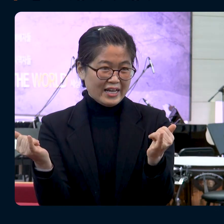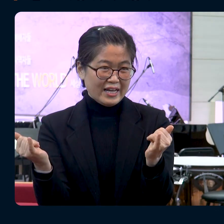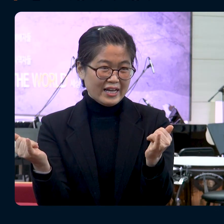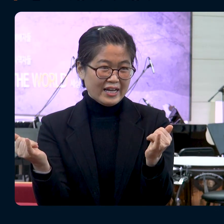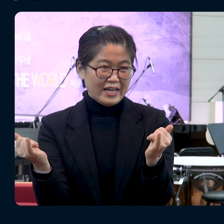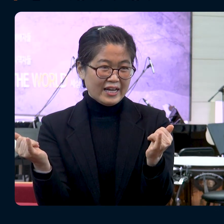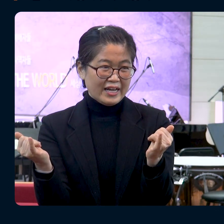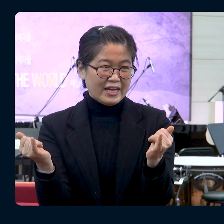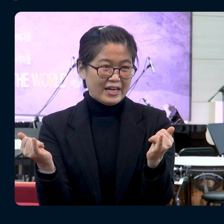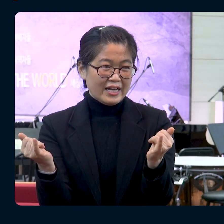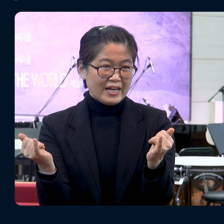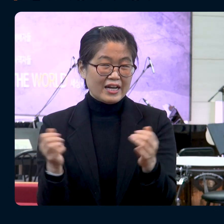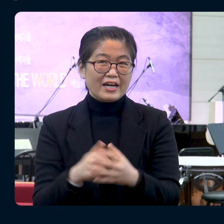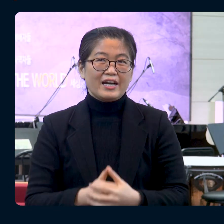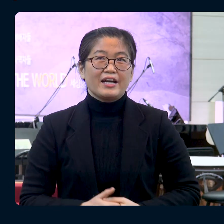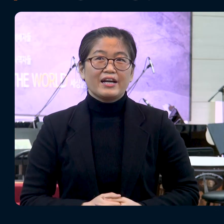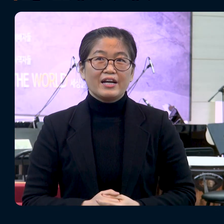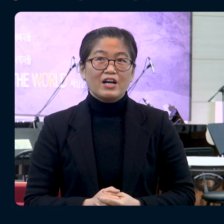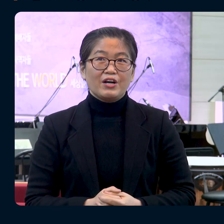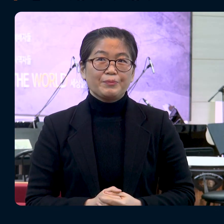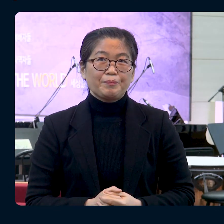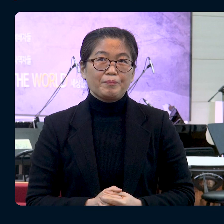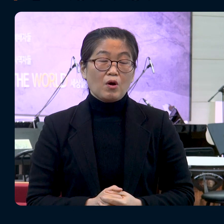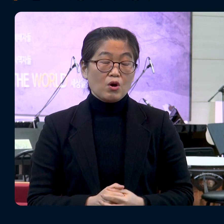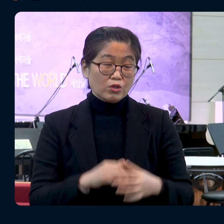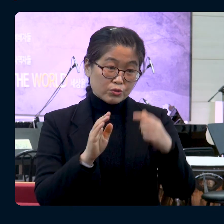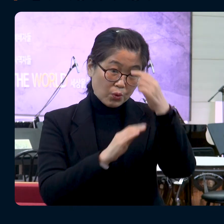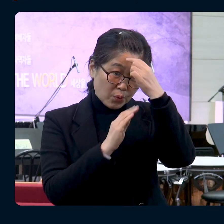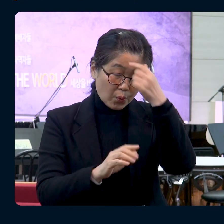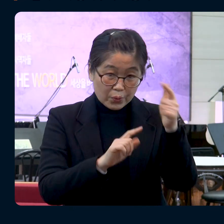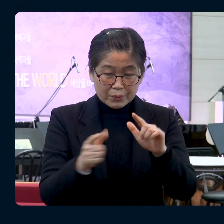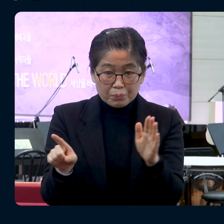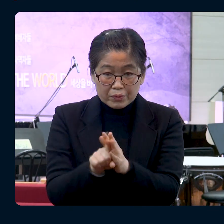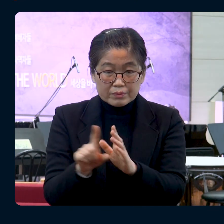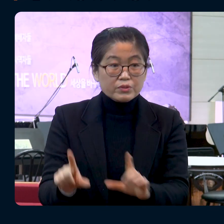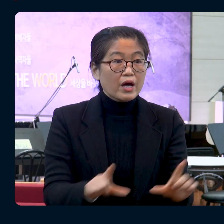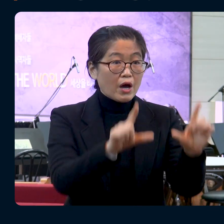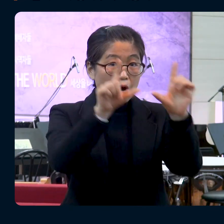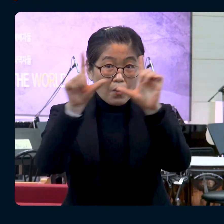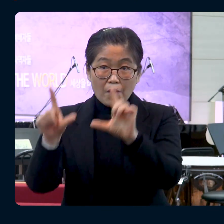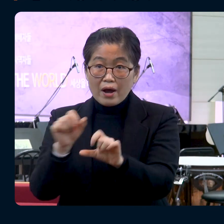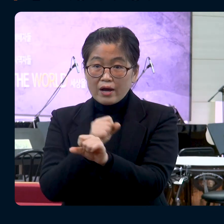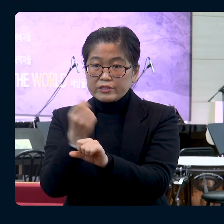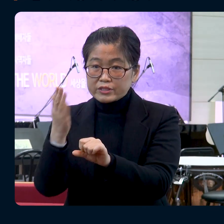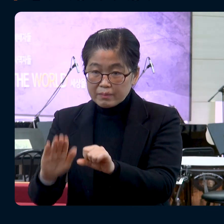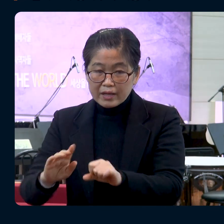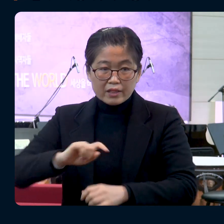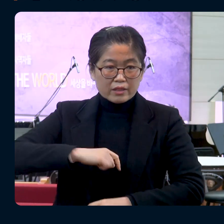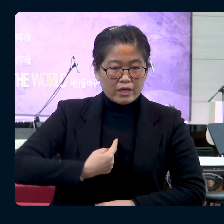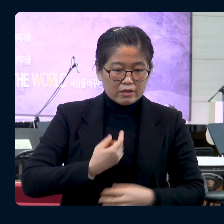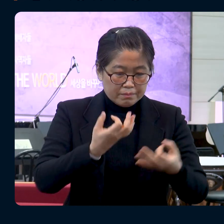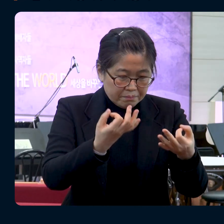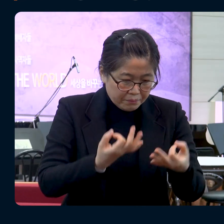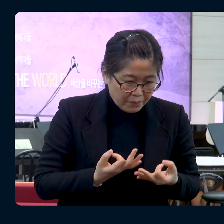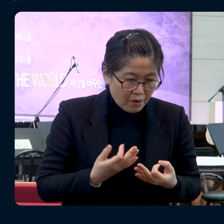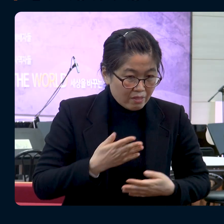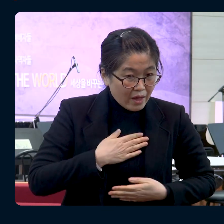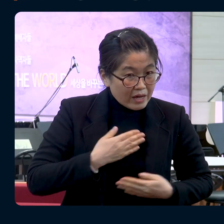사역자들. 너무나 많은 성도들이 신앙생활 하면서도 자기가 사역을 해야 되는 사람이라는 사실을